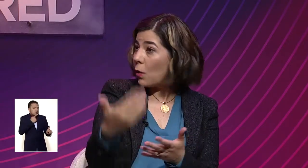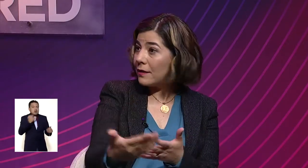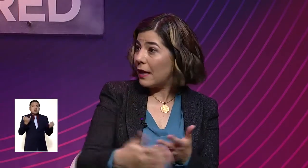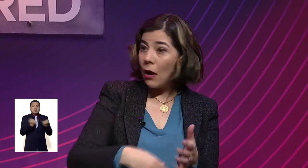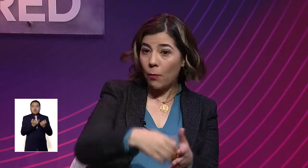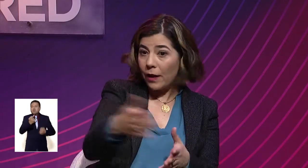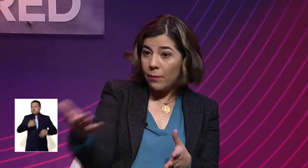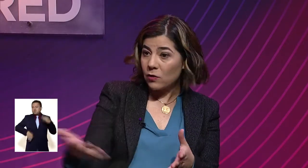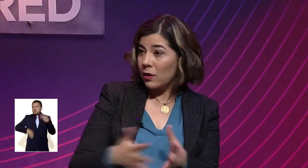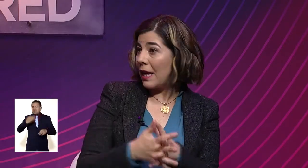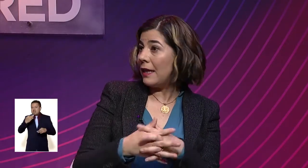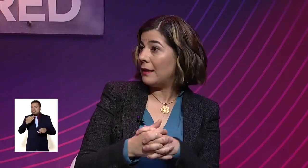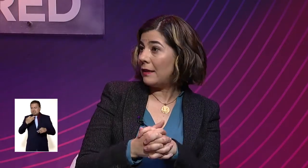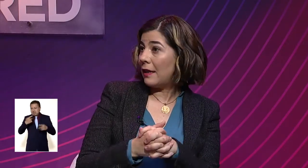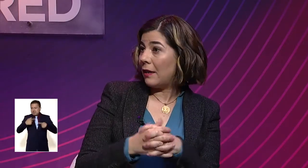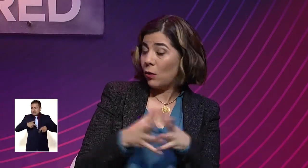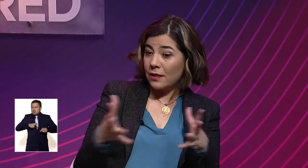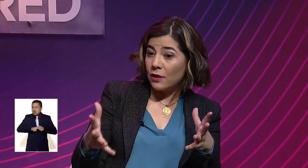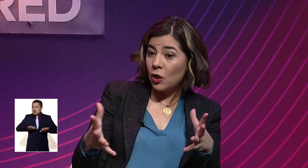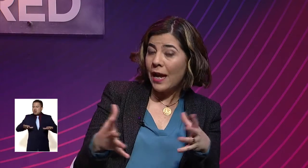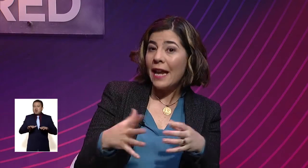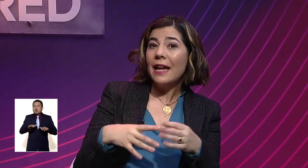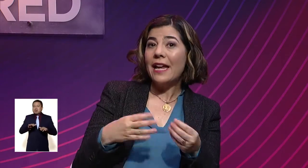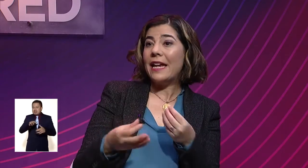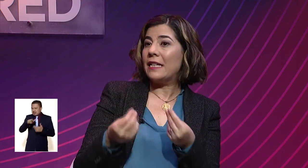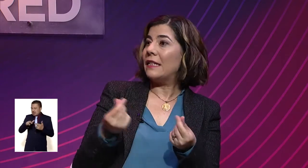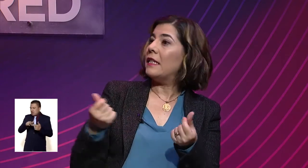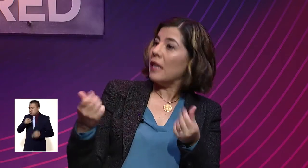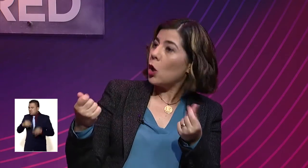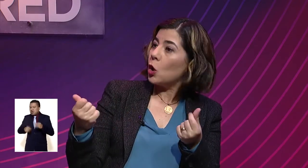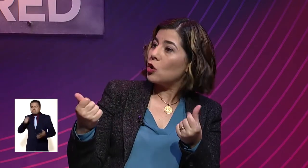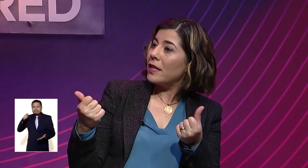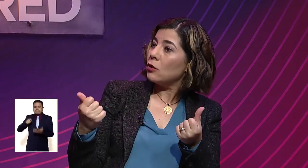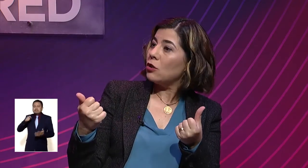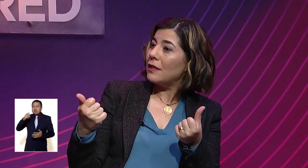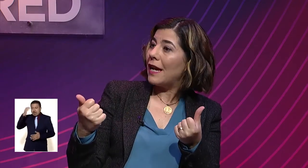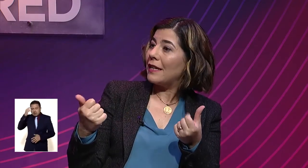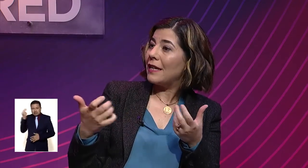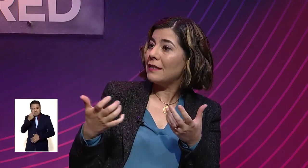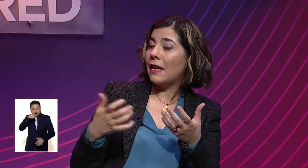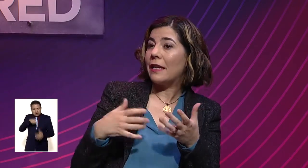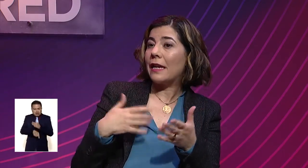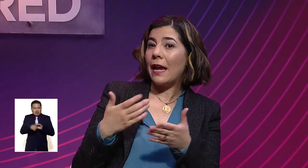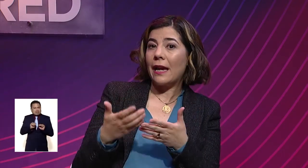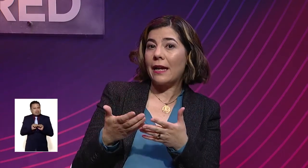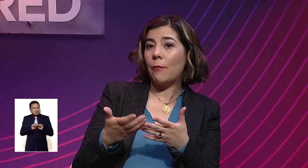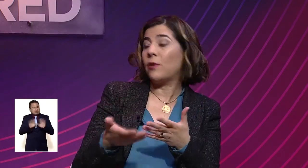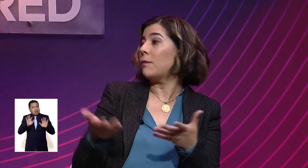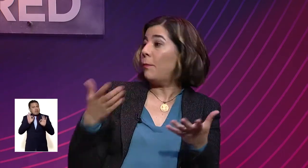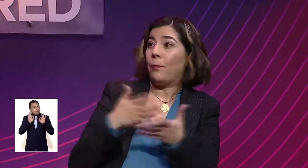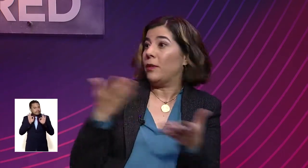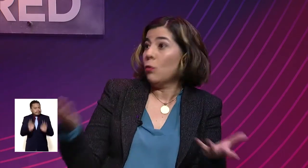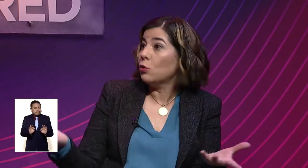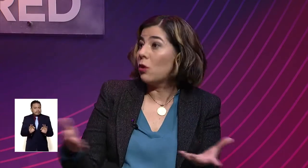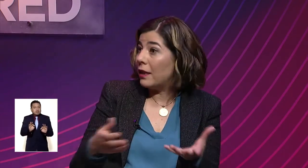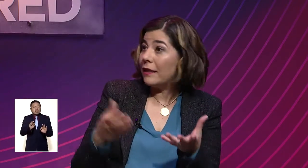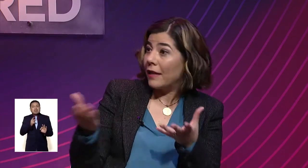jueza o para el personal jurisdiccional, que necesitan conocer estos detalles y que pues justo el intérprete o